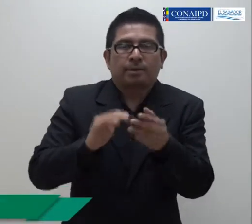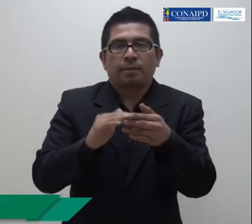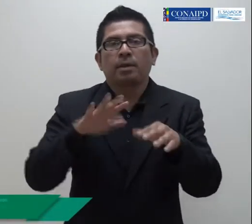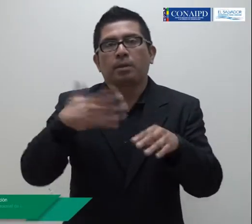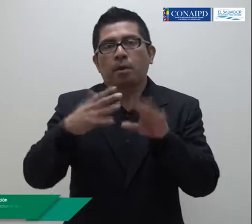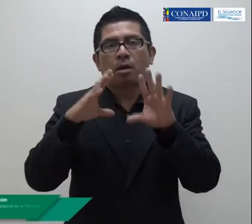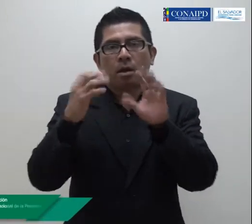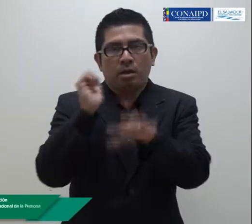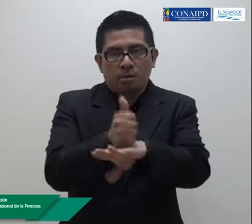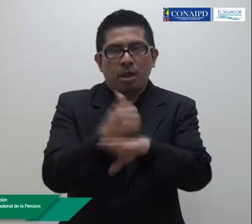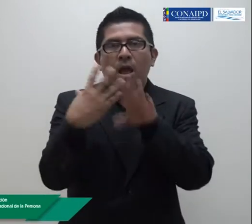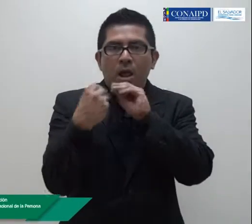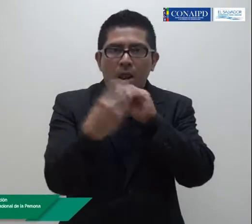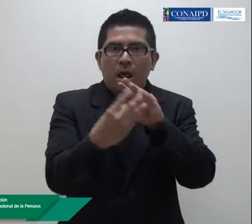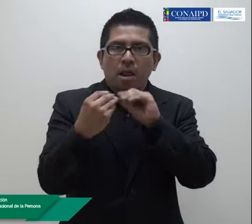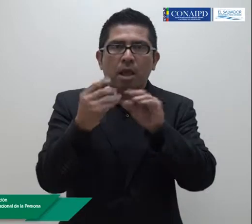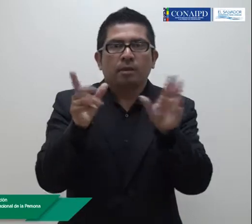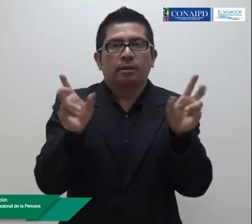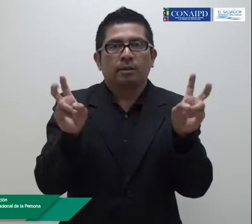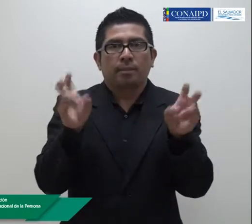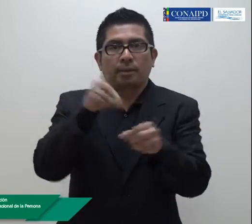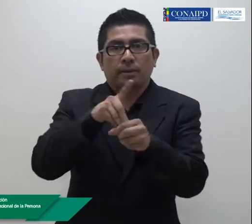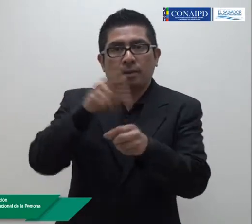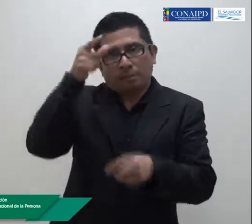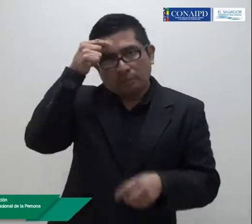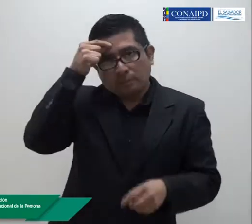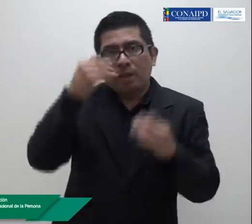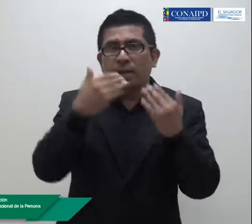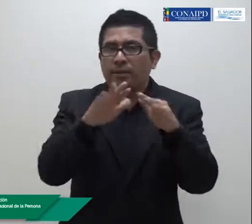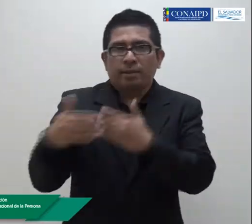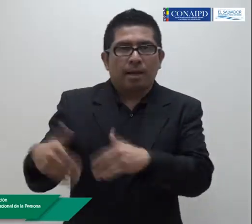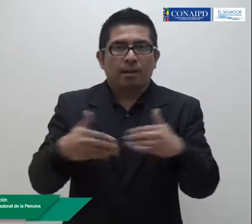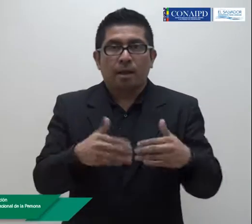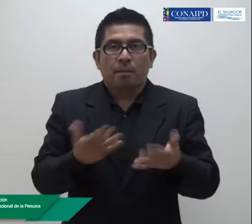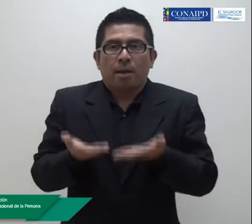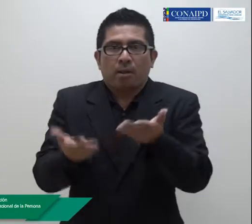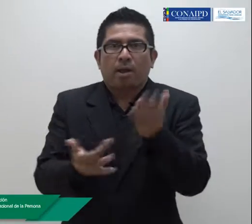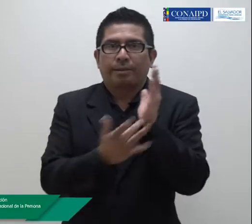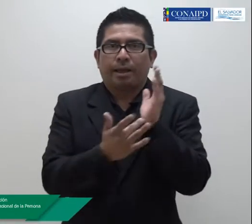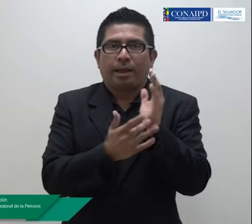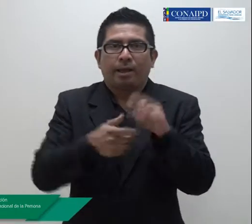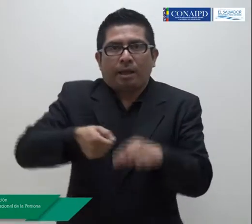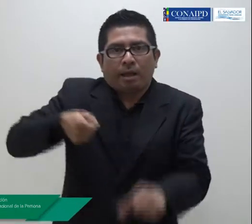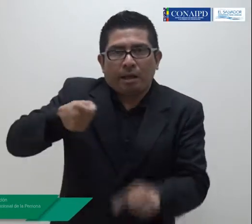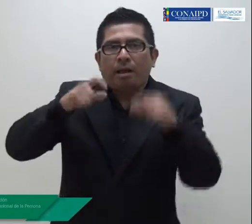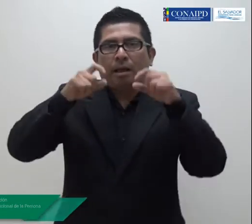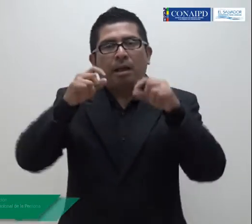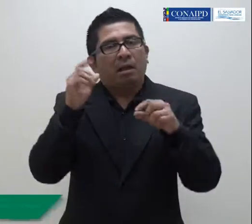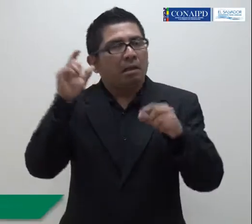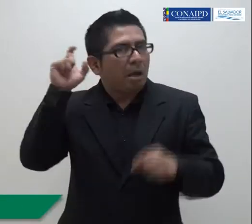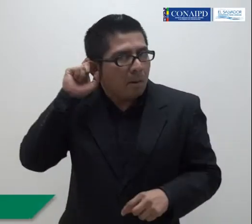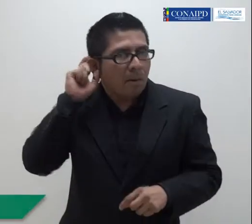sobre discapacidad intelectual y una serie de eventos para la entrega de ayudas técnicas a personas con discapacidad de diferentes zonas del